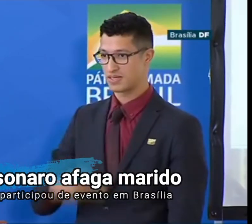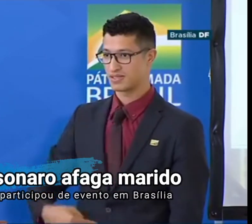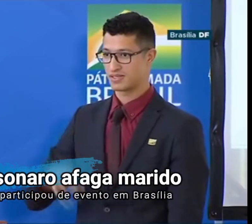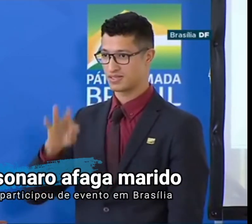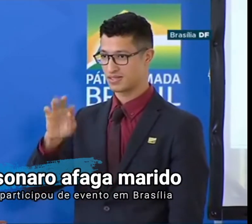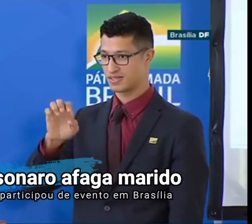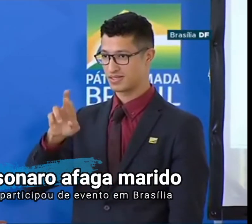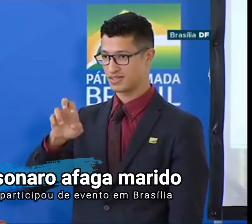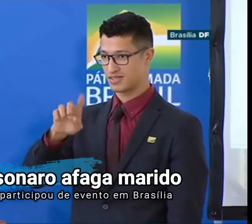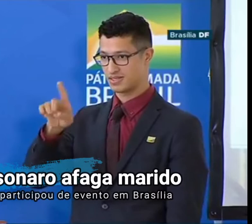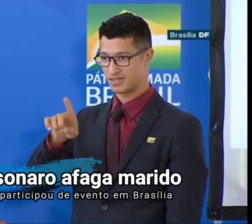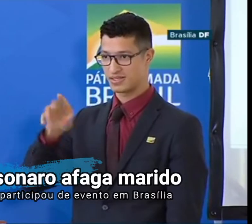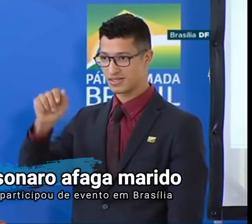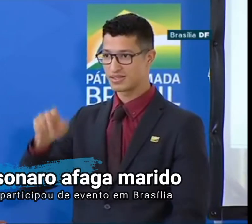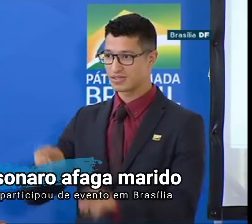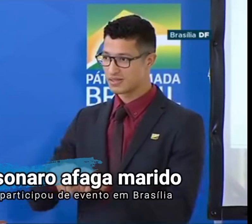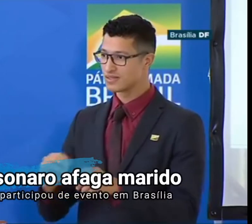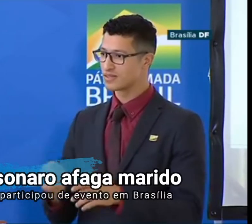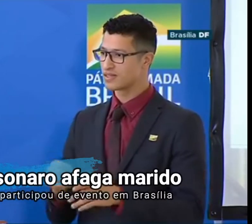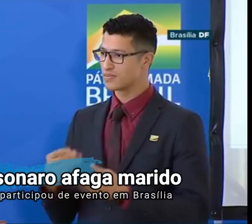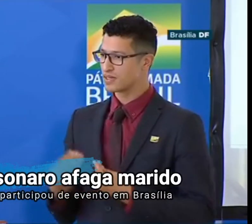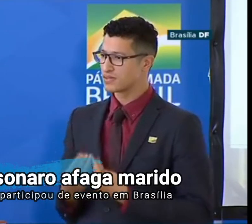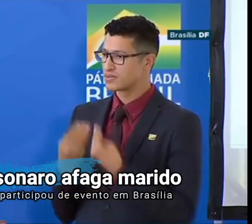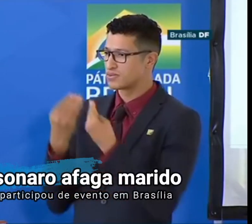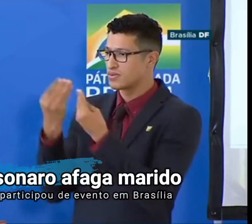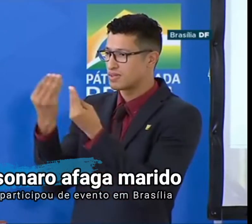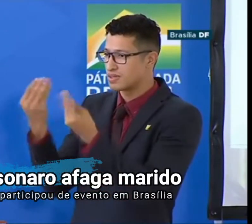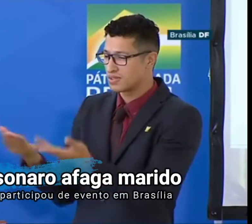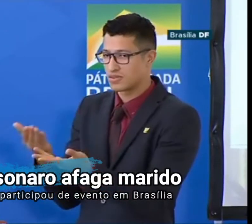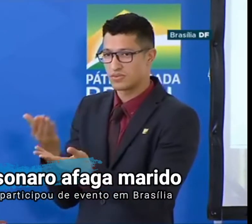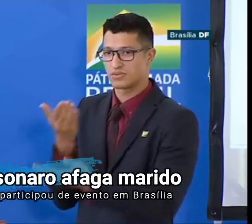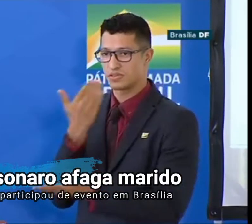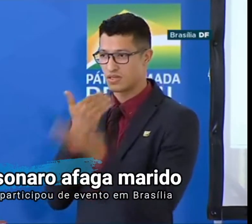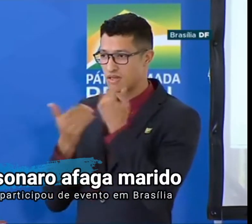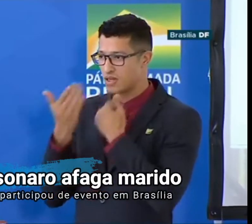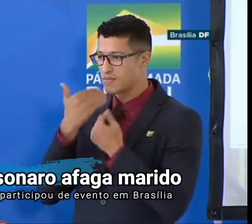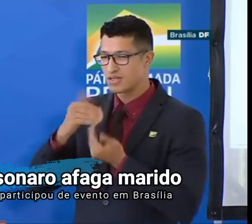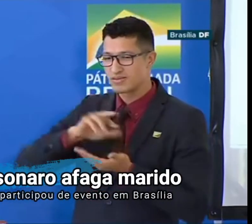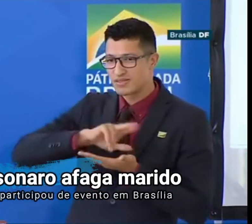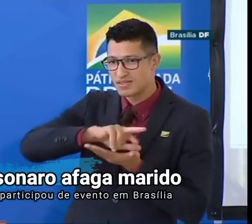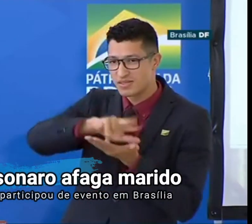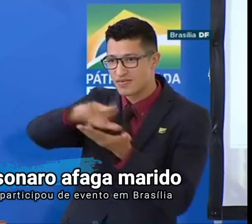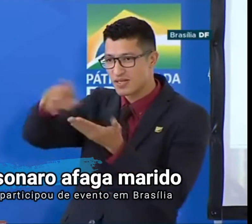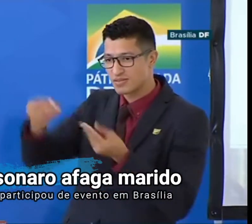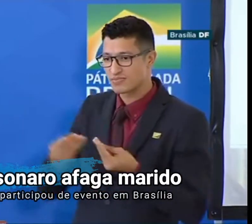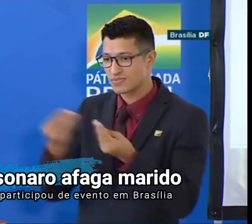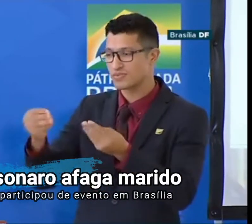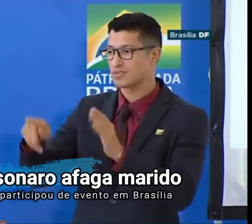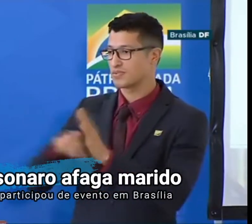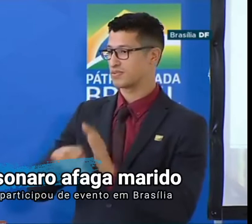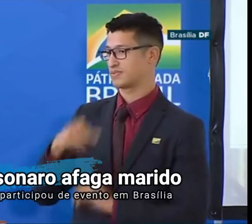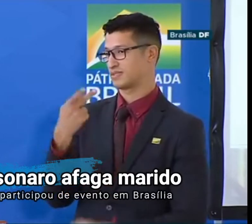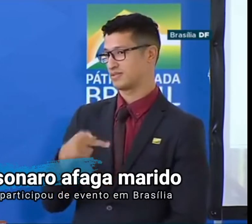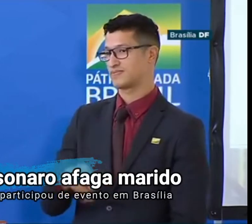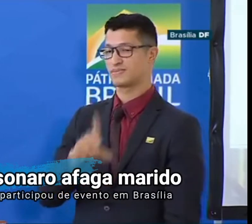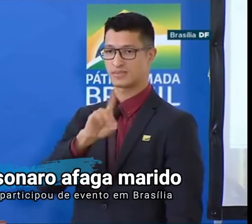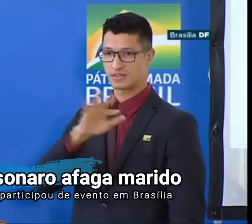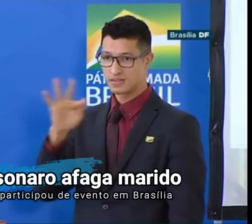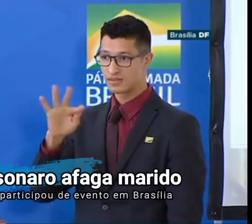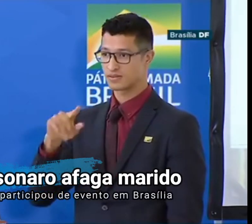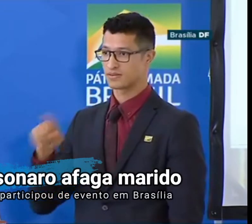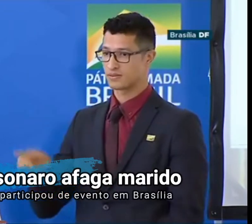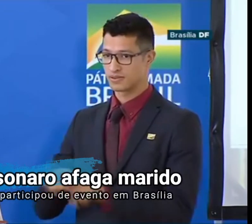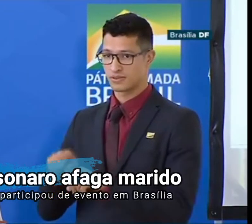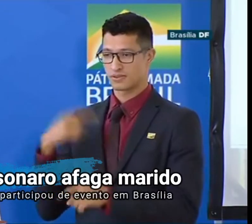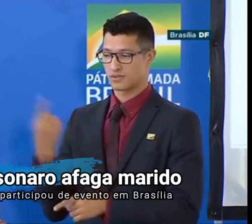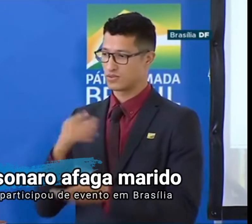pela força, pela generosa doação de alimentos não perecíveis a várias instituições do Distrito Federal. Aos